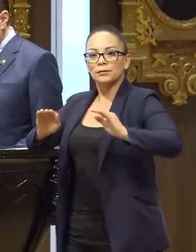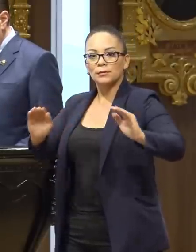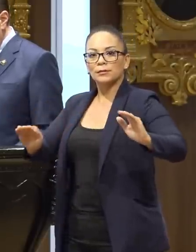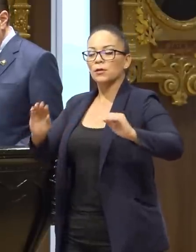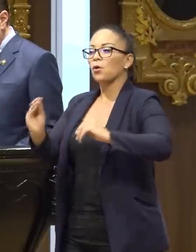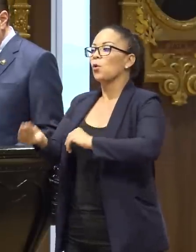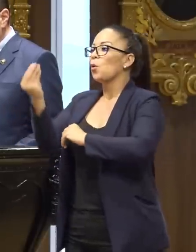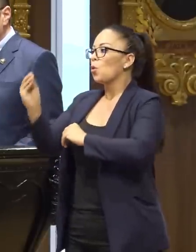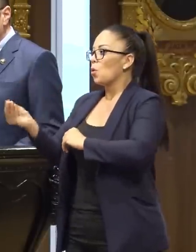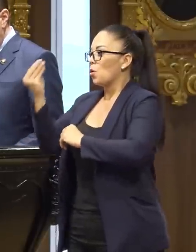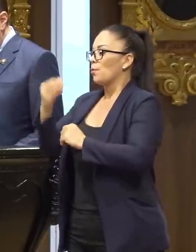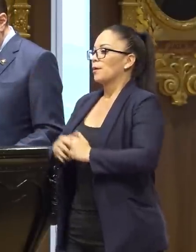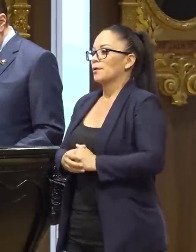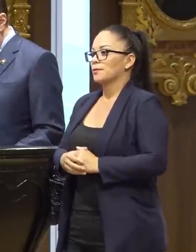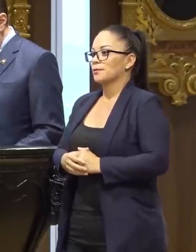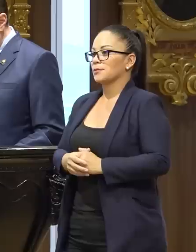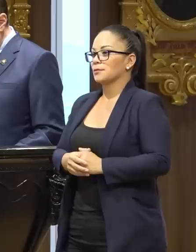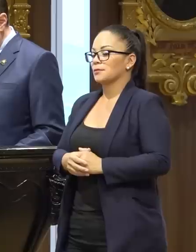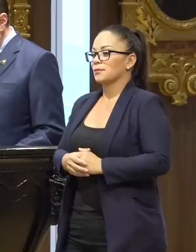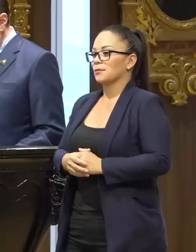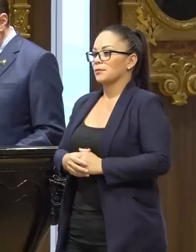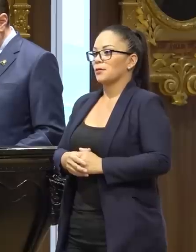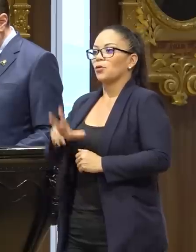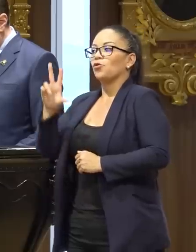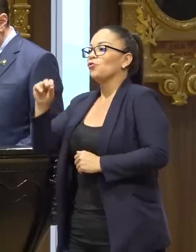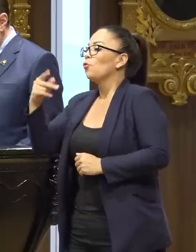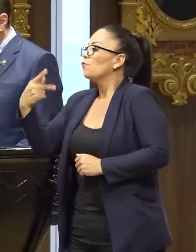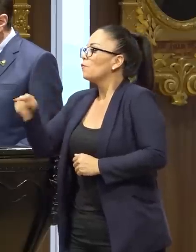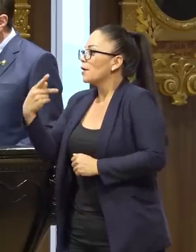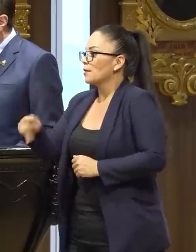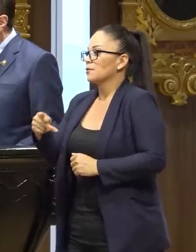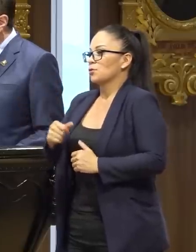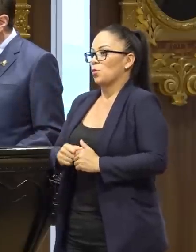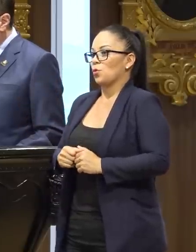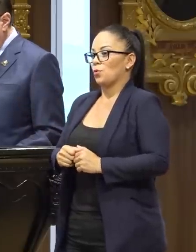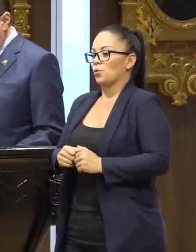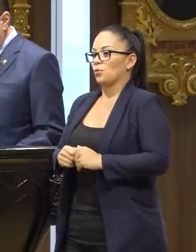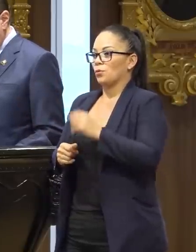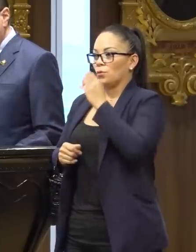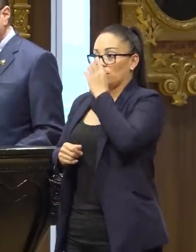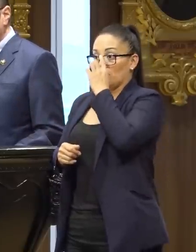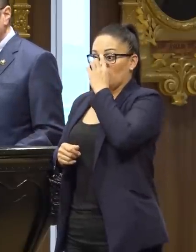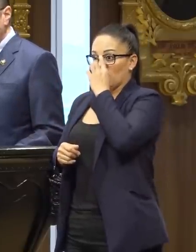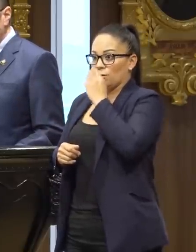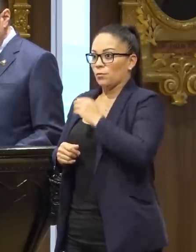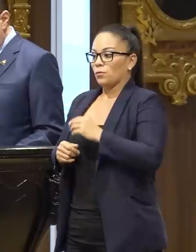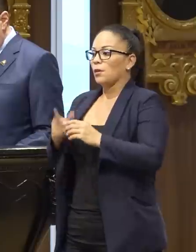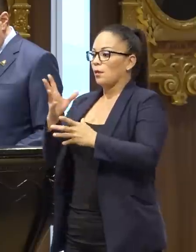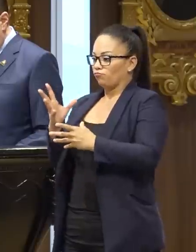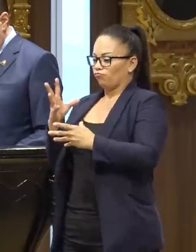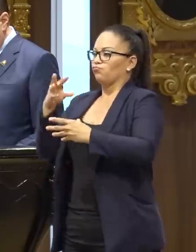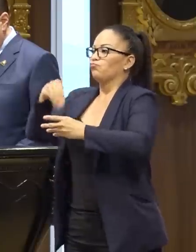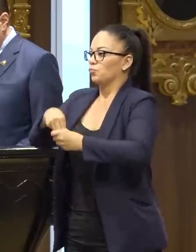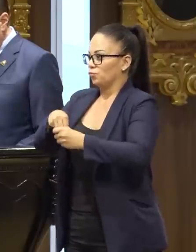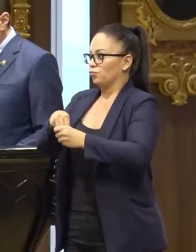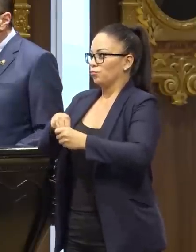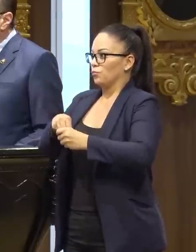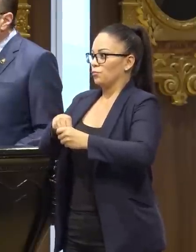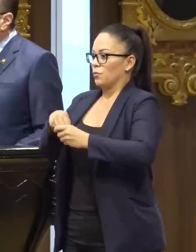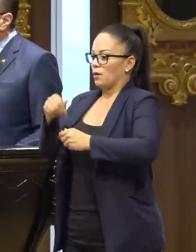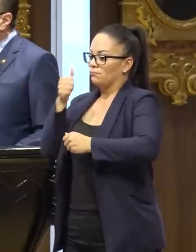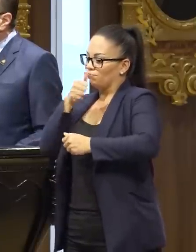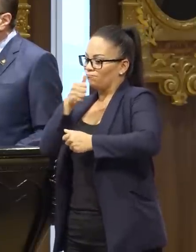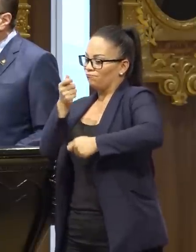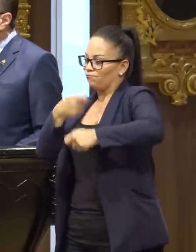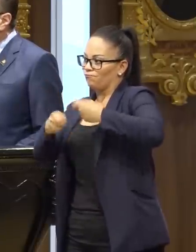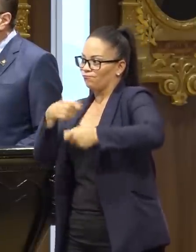nuestra juventud no corran el riesgo de formarse en las filas del crimen organizado,